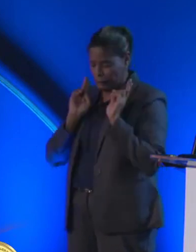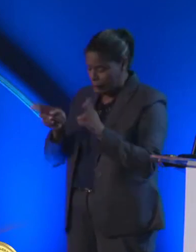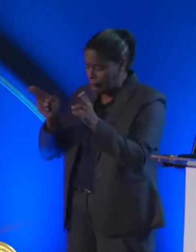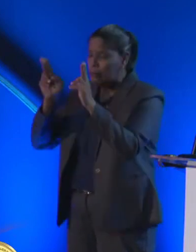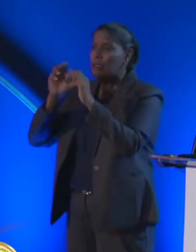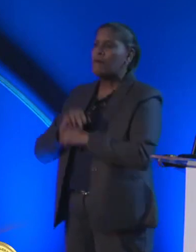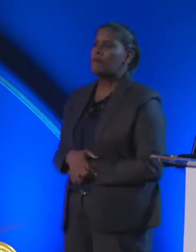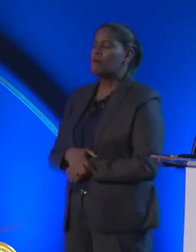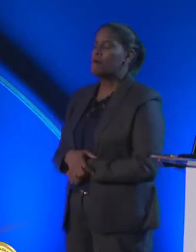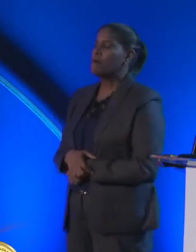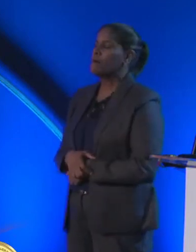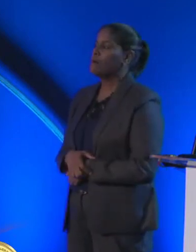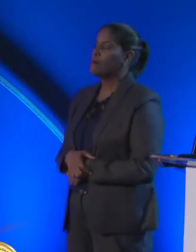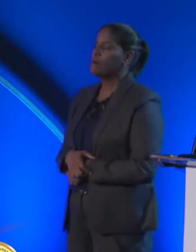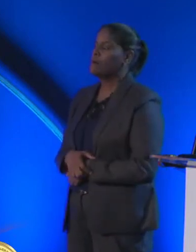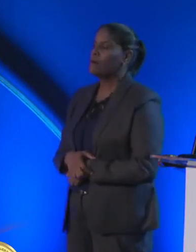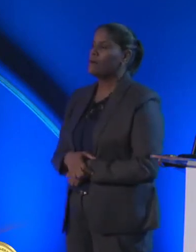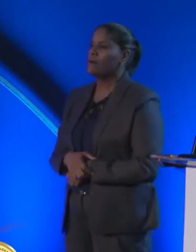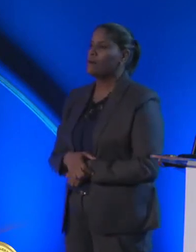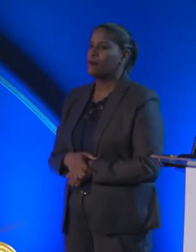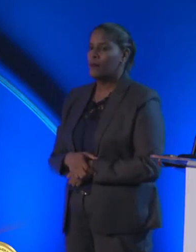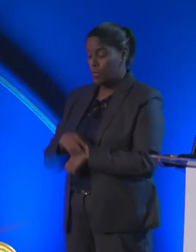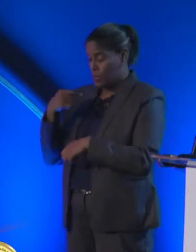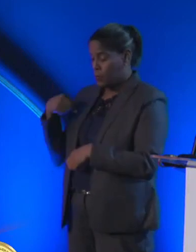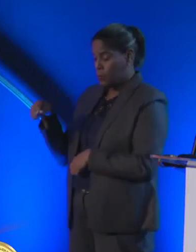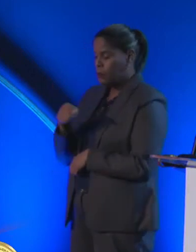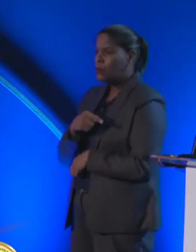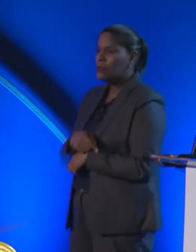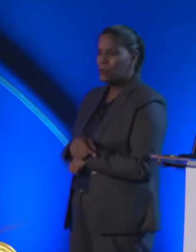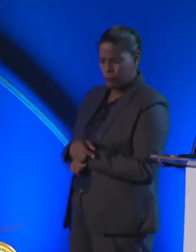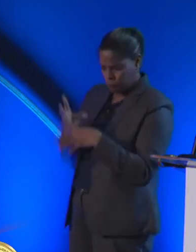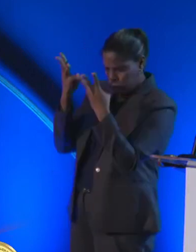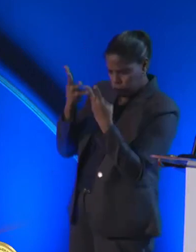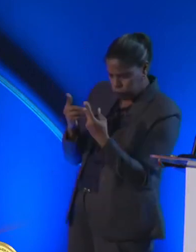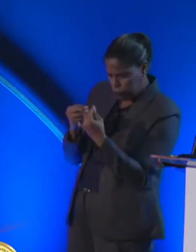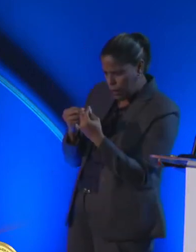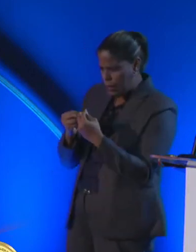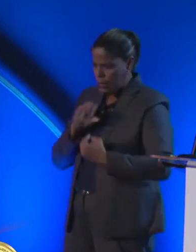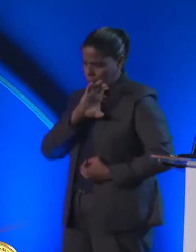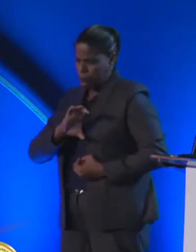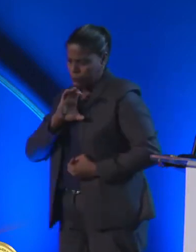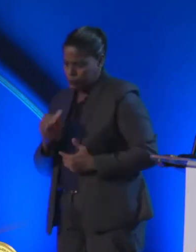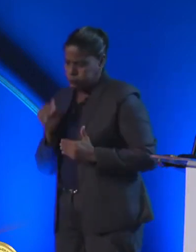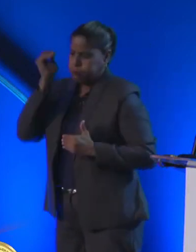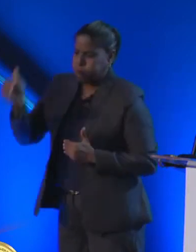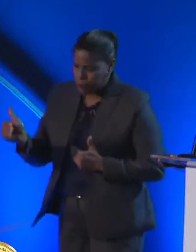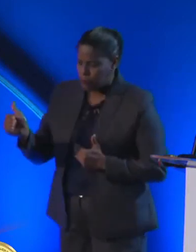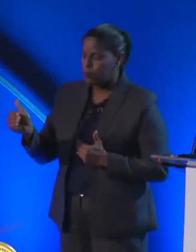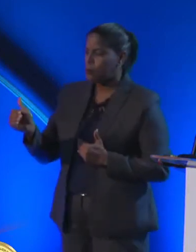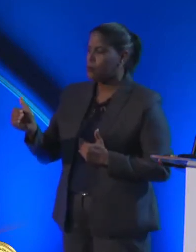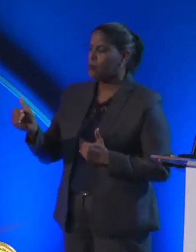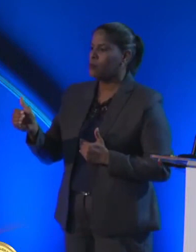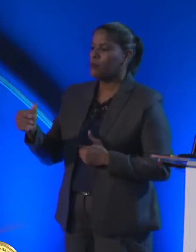entonces que demos un salto cuantitativo y cualitativo para que en